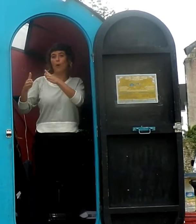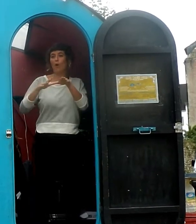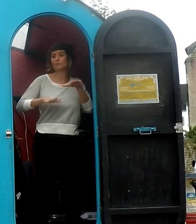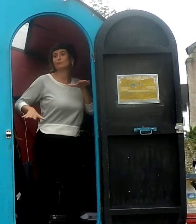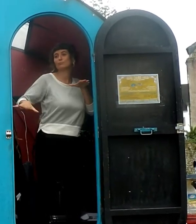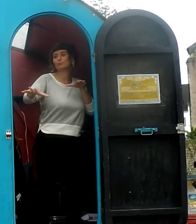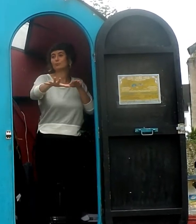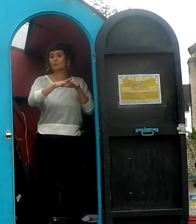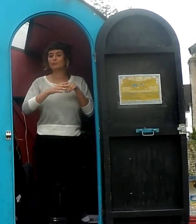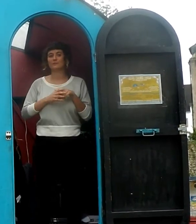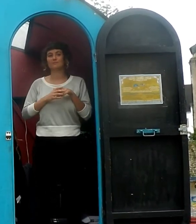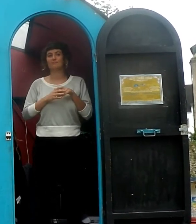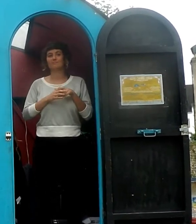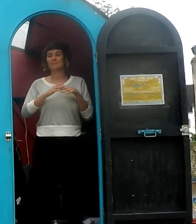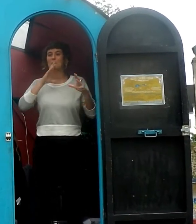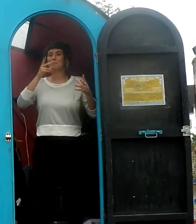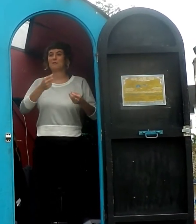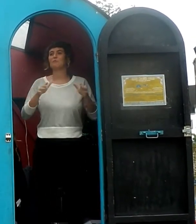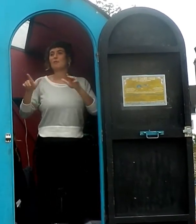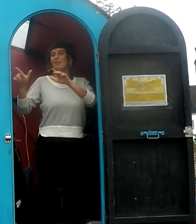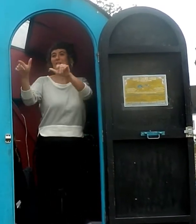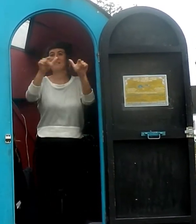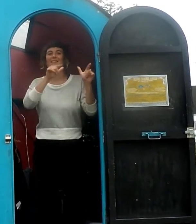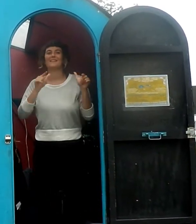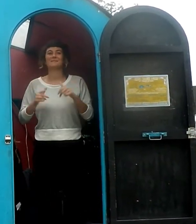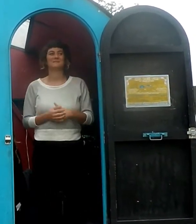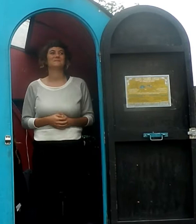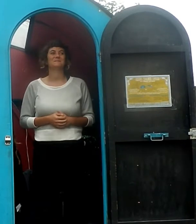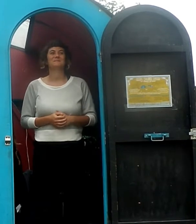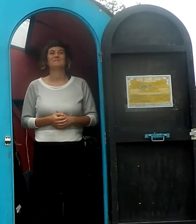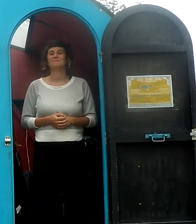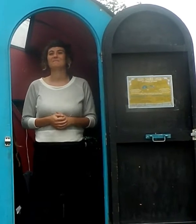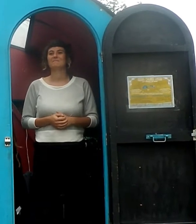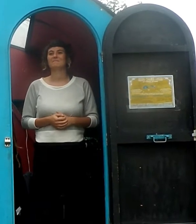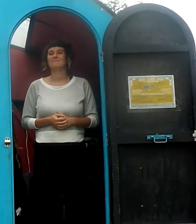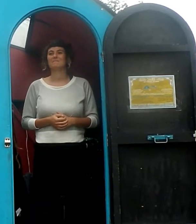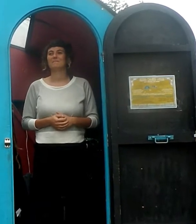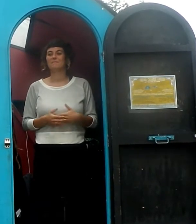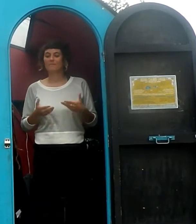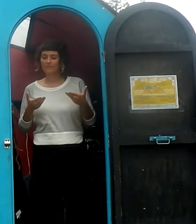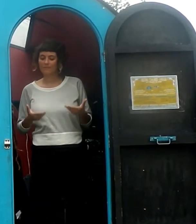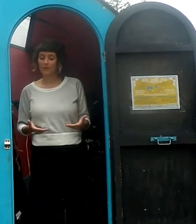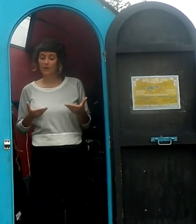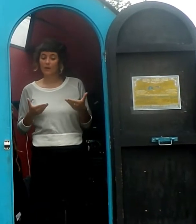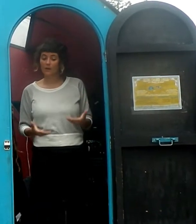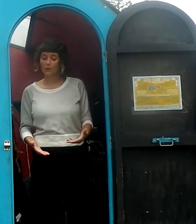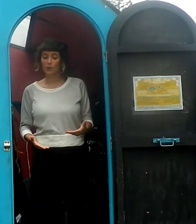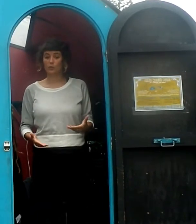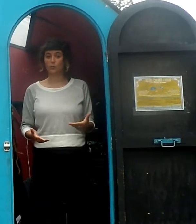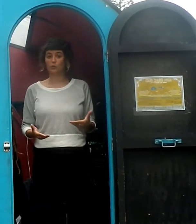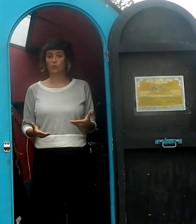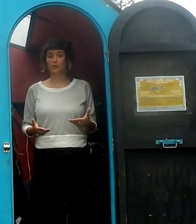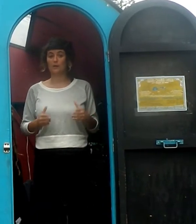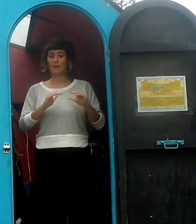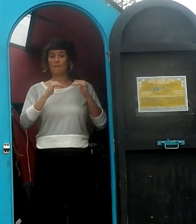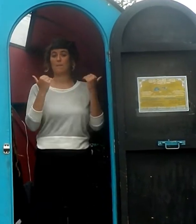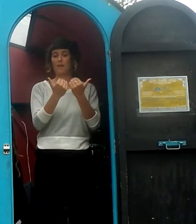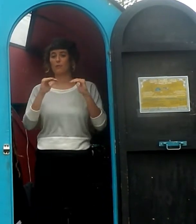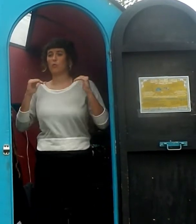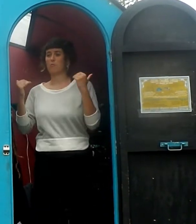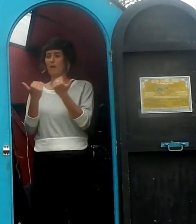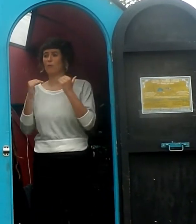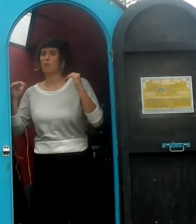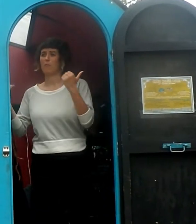du Port-Rue. Bonjour les gens qui se régalent dehors. Et aujourd'hui, on commence la grosse journée